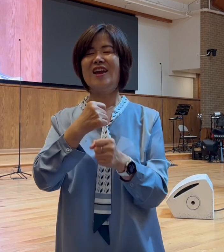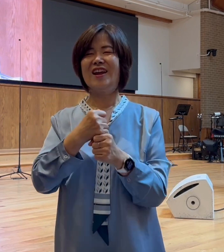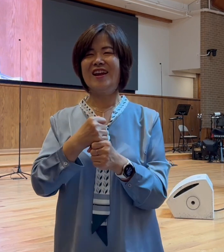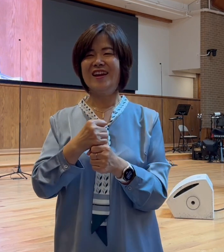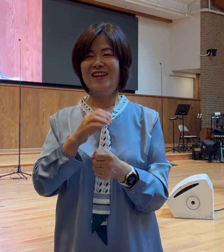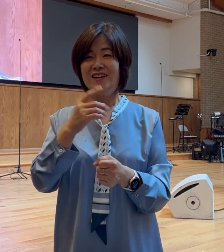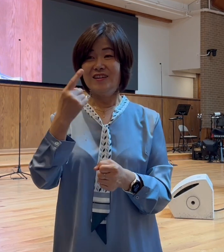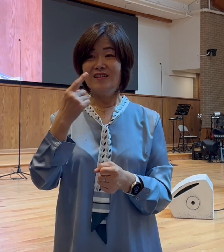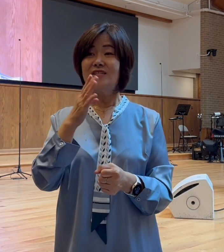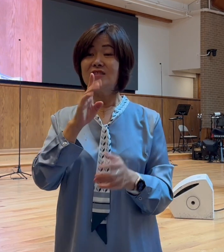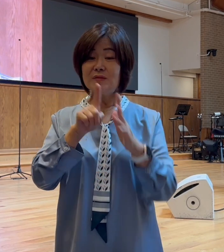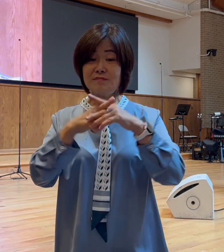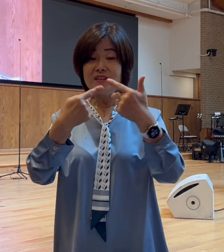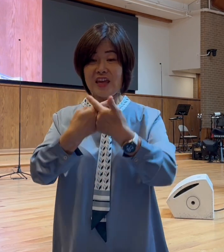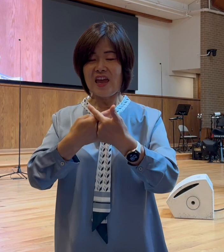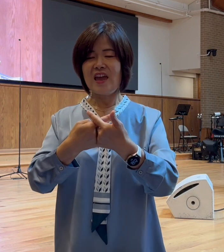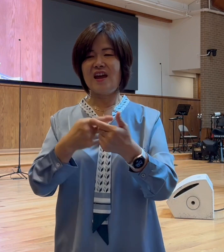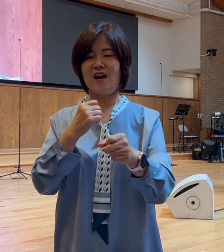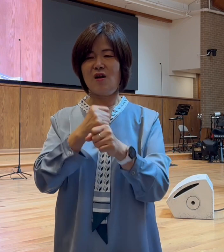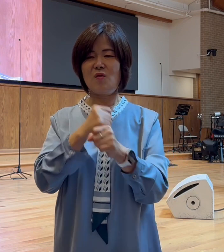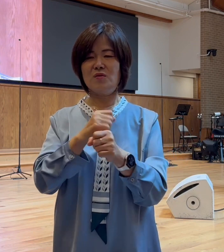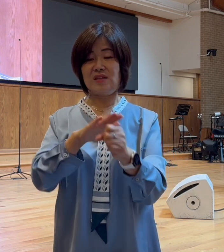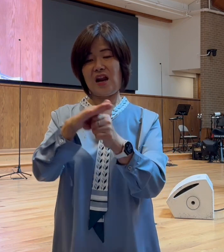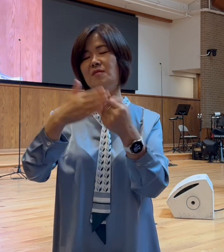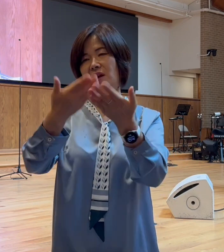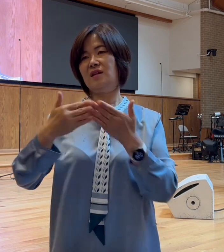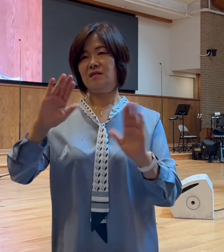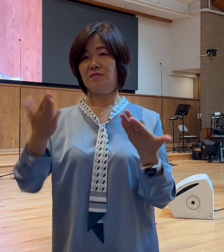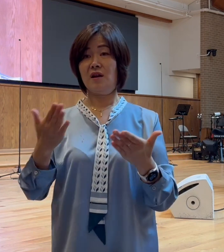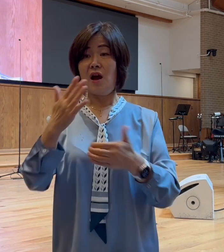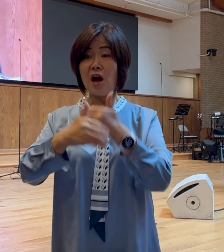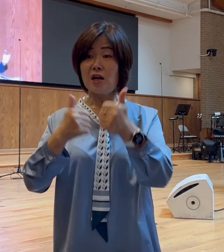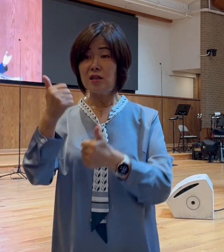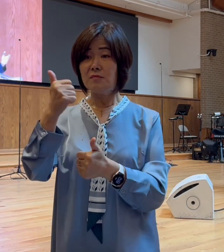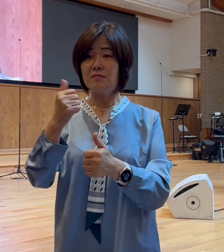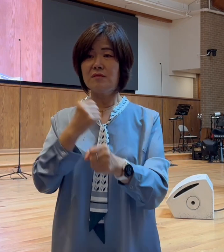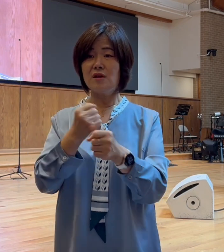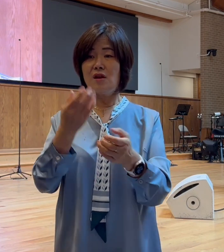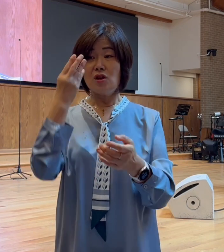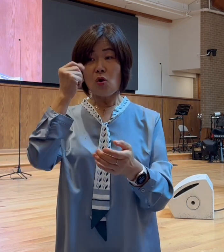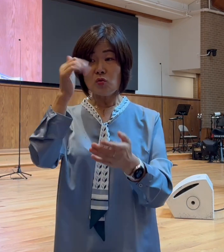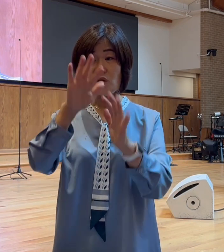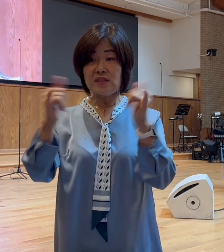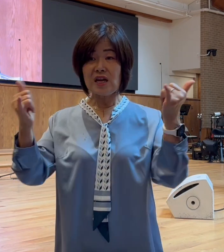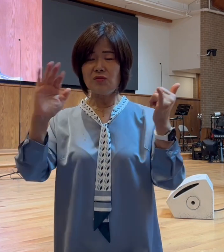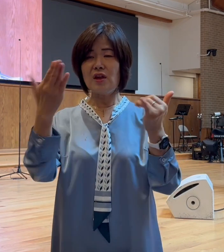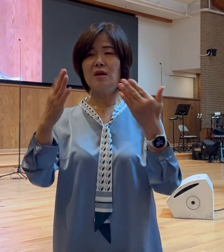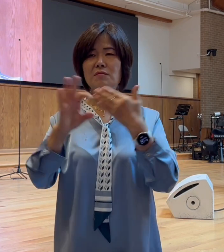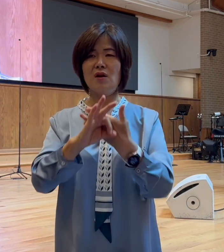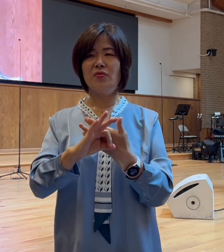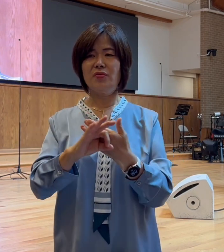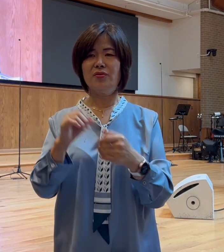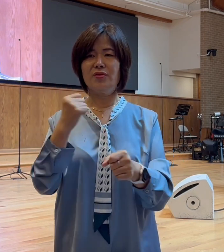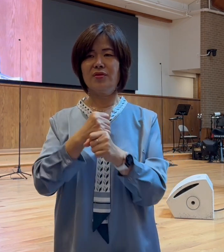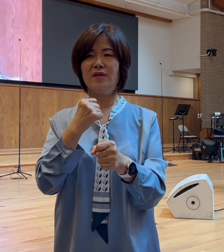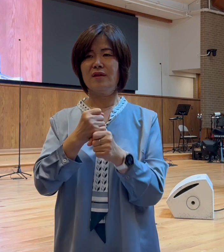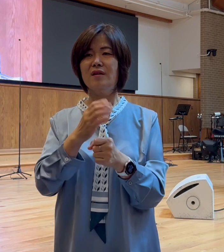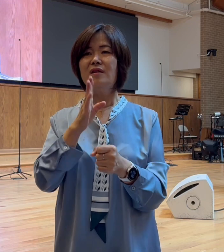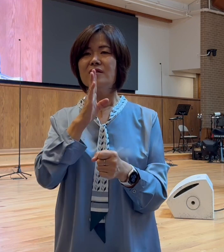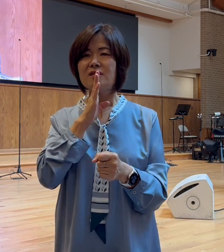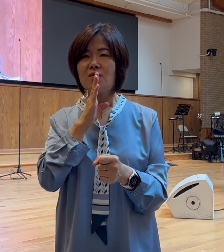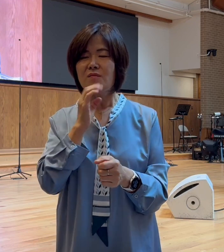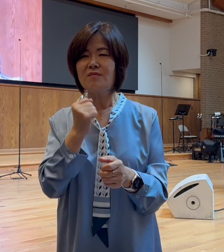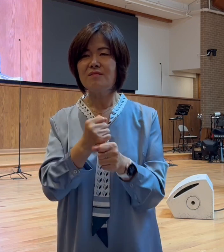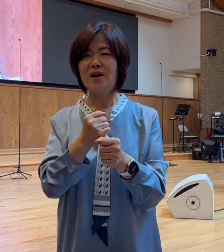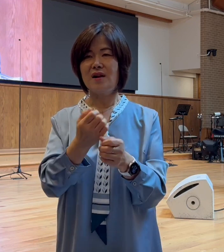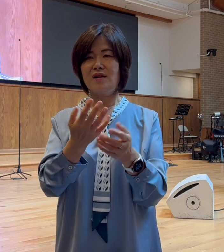센데 하나님이 함께 하셔서 형통한 자가 되었으면은 보디발의 아내가 눈짓할 때 눈을 확